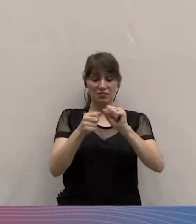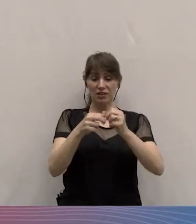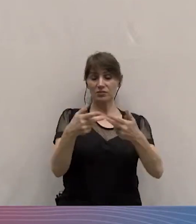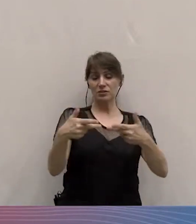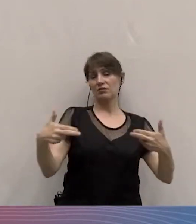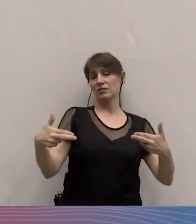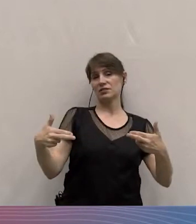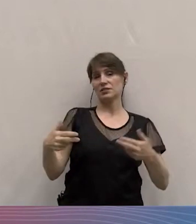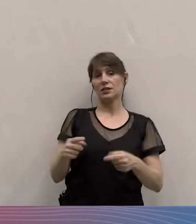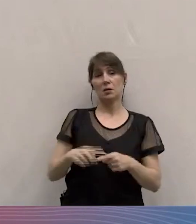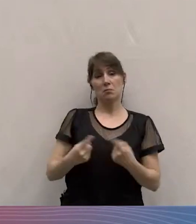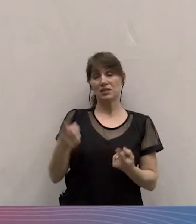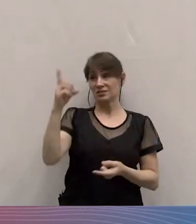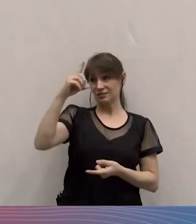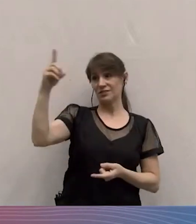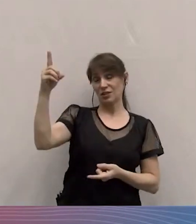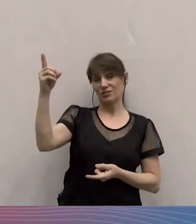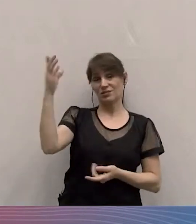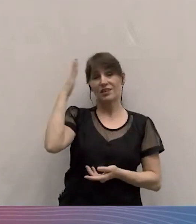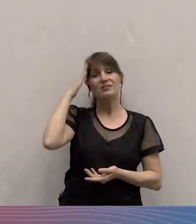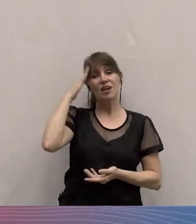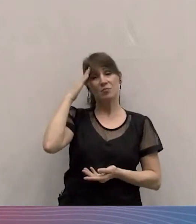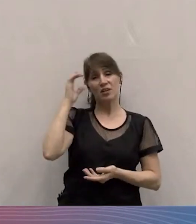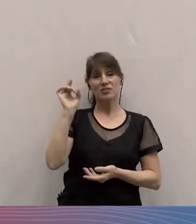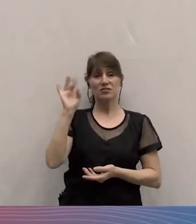Para Deus não passa de vaidade.